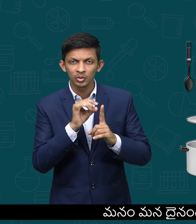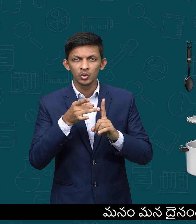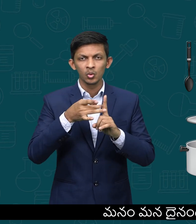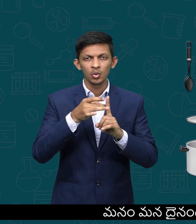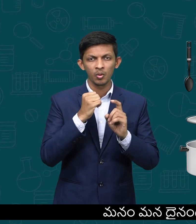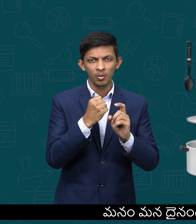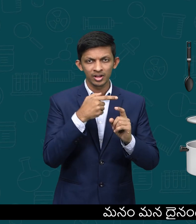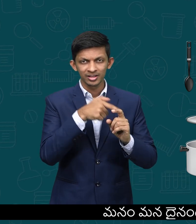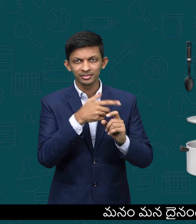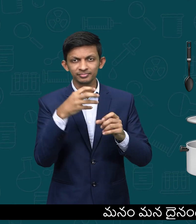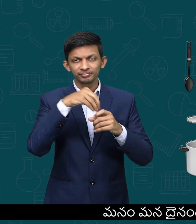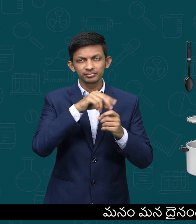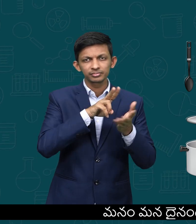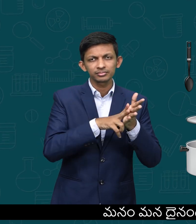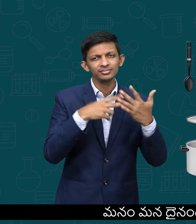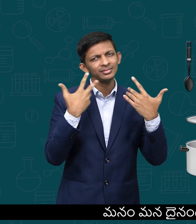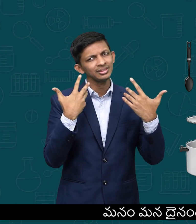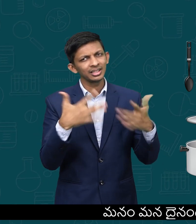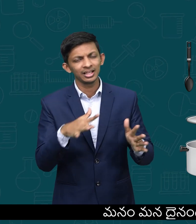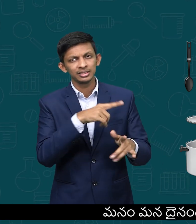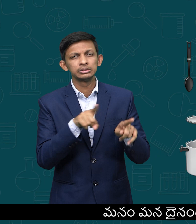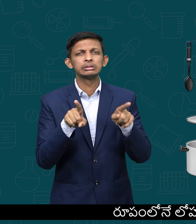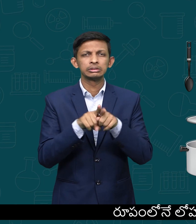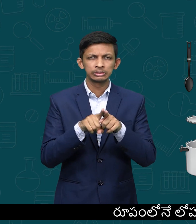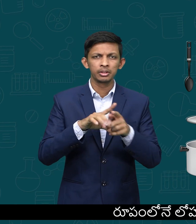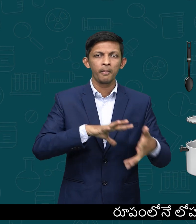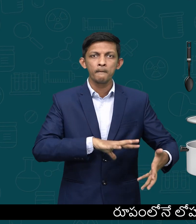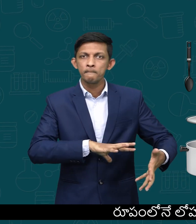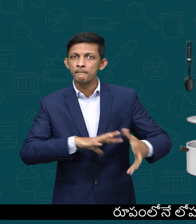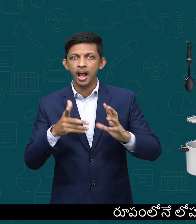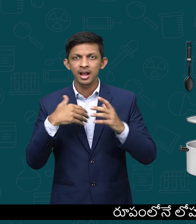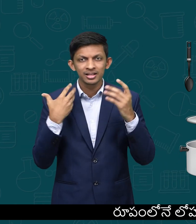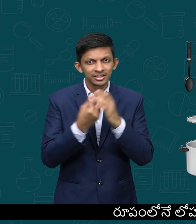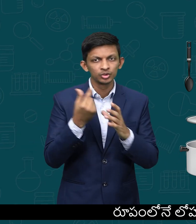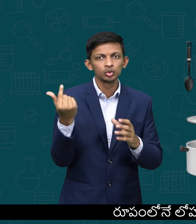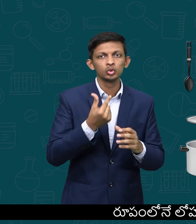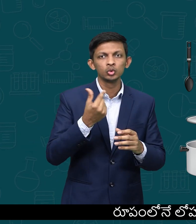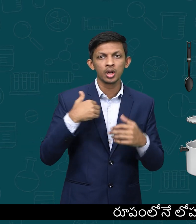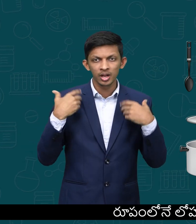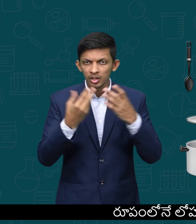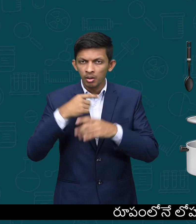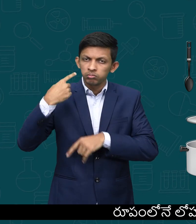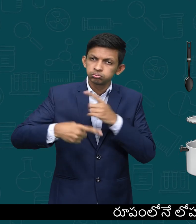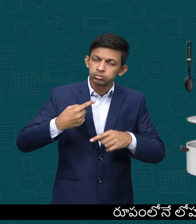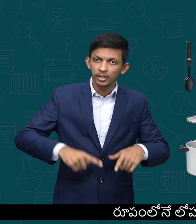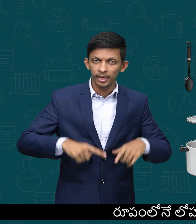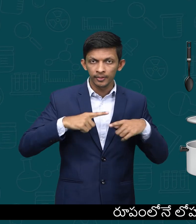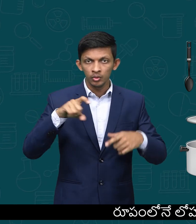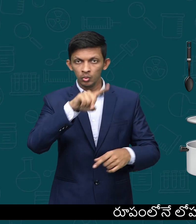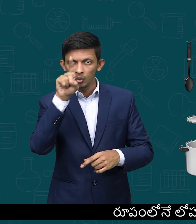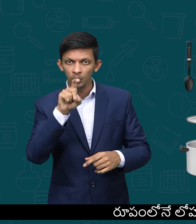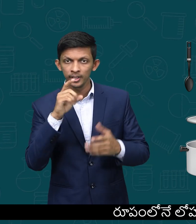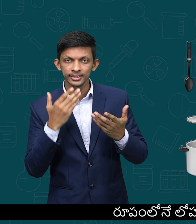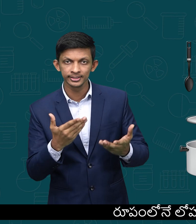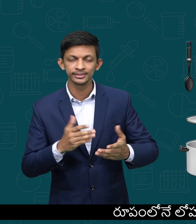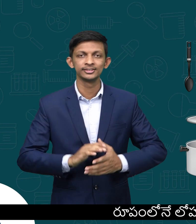మనం మన దైనందిన జీవితంలో ఉపయోగించే రూపంలోనే లోహాలు ప్రకృతిలో ఉన్నాయా?